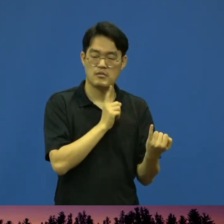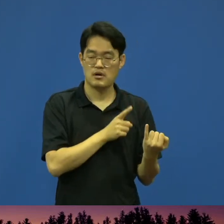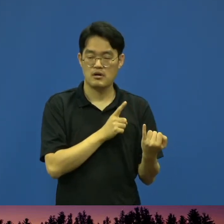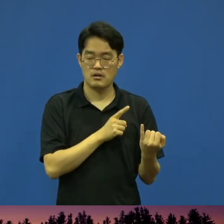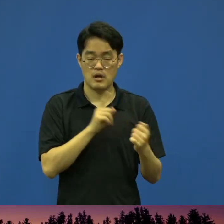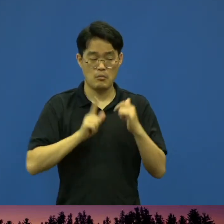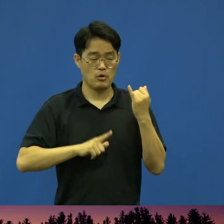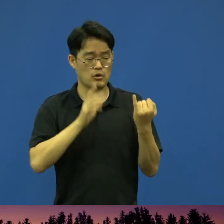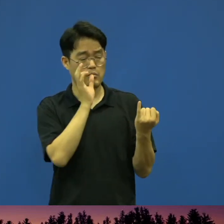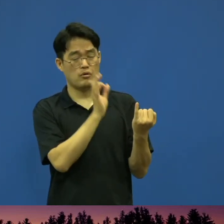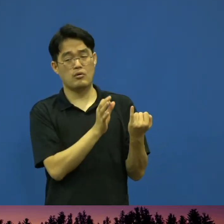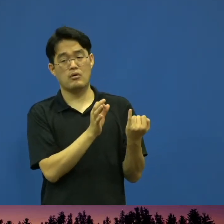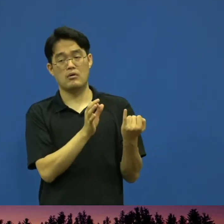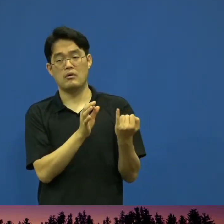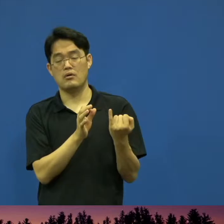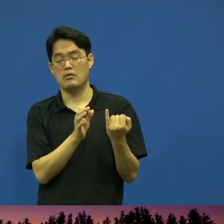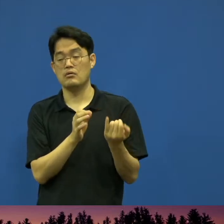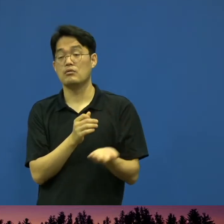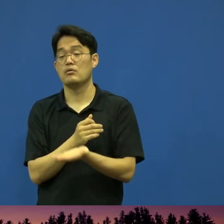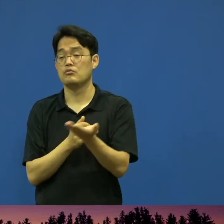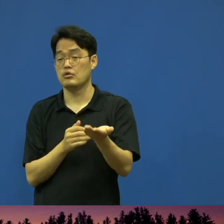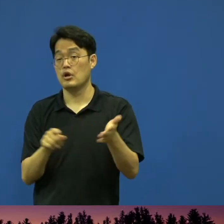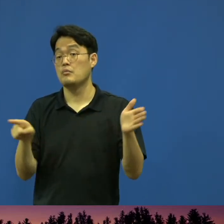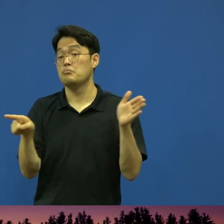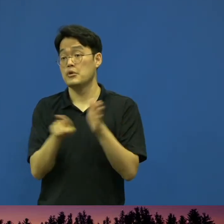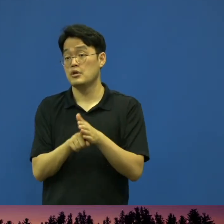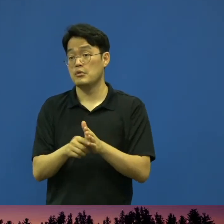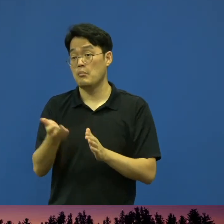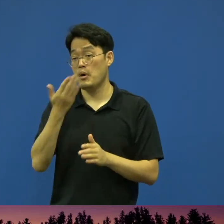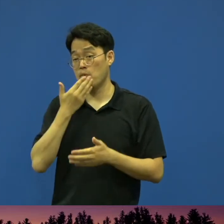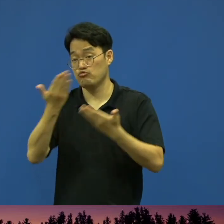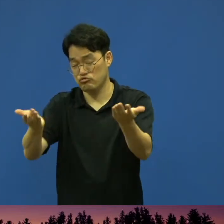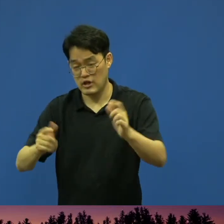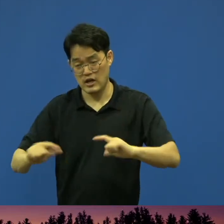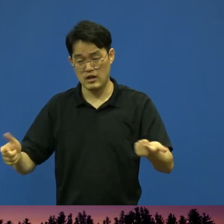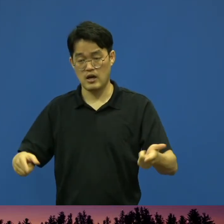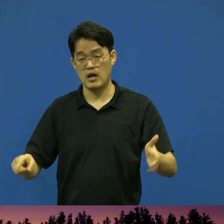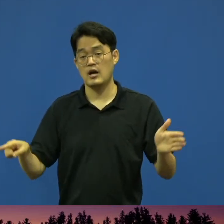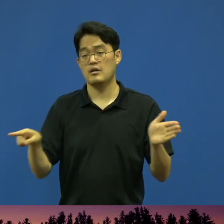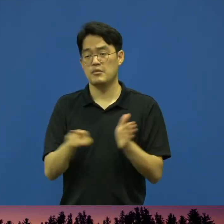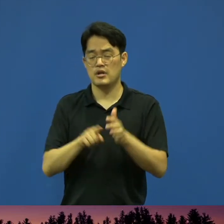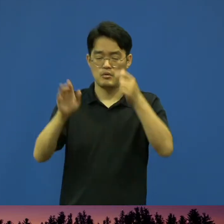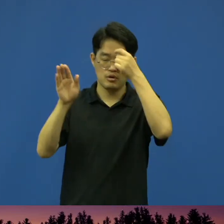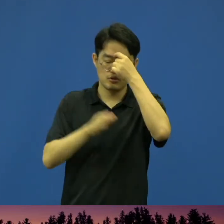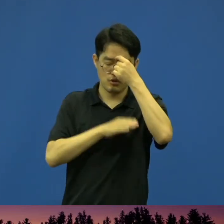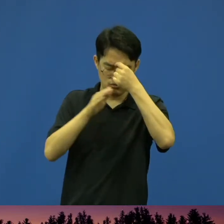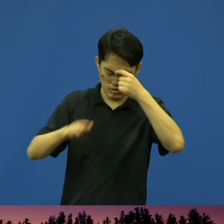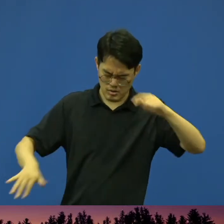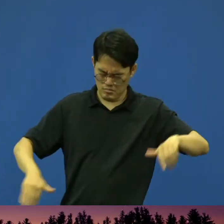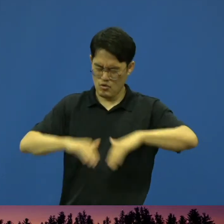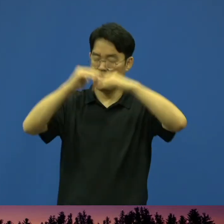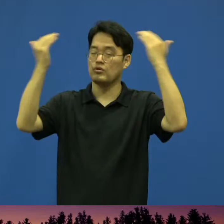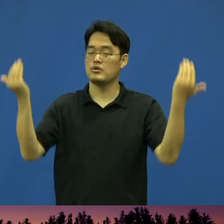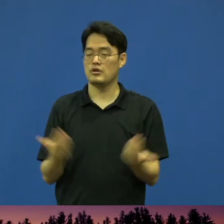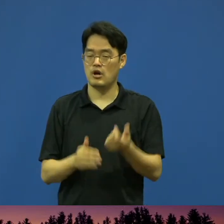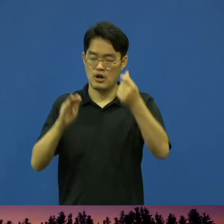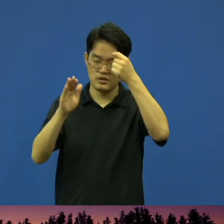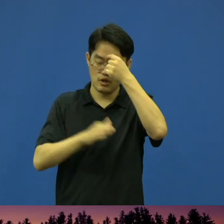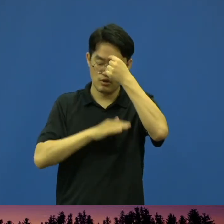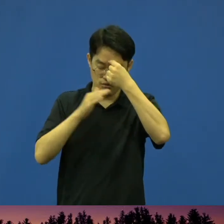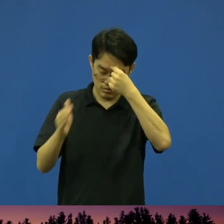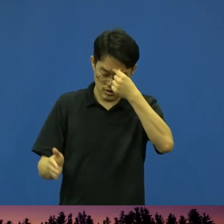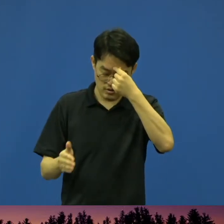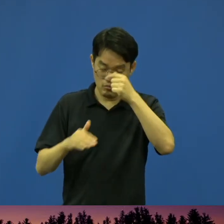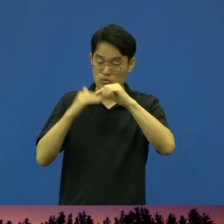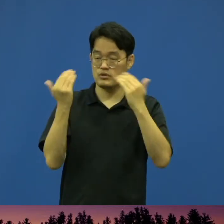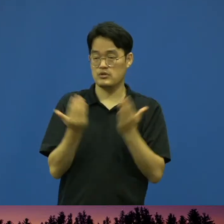모습을 보았어요. 동역자 여러분, 믿음은 밥 먹여주는 정도가 아니라 믿음은 성도의 모든 것입니다. 믿음은 성도의 전부입니다.